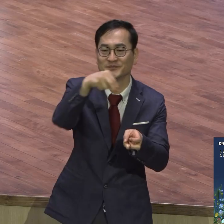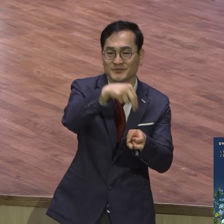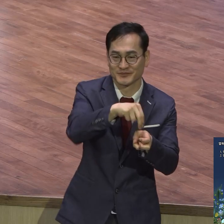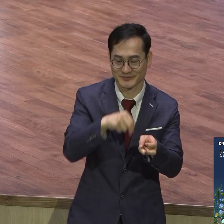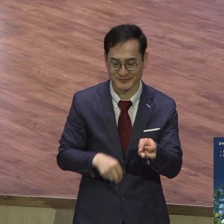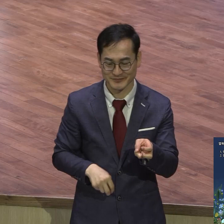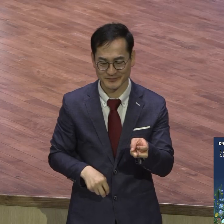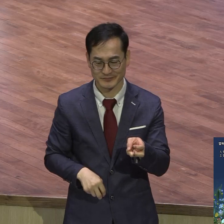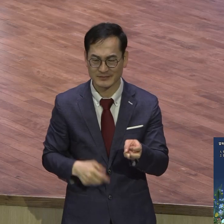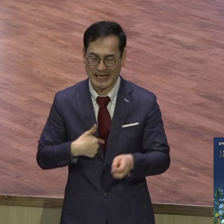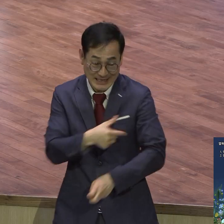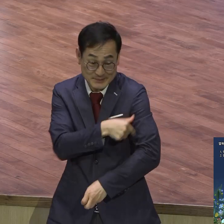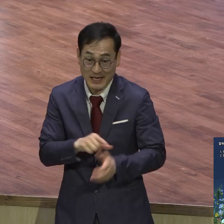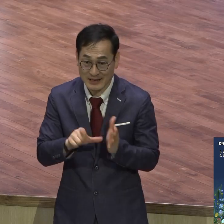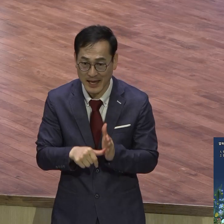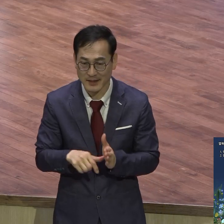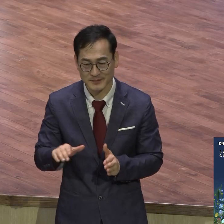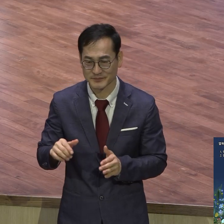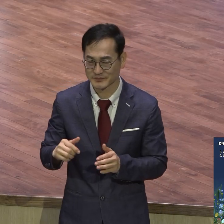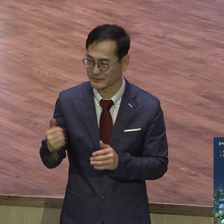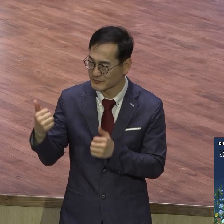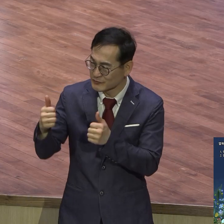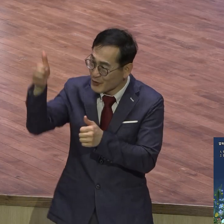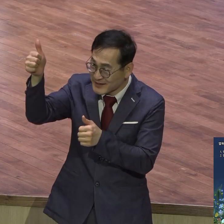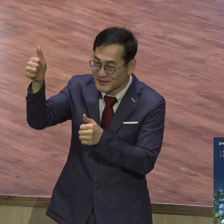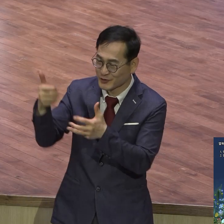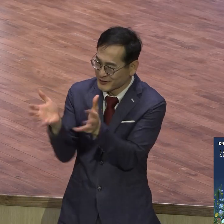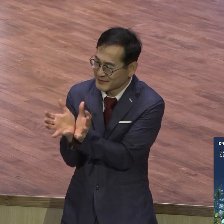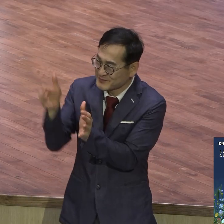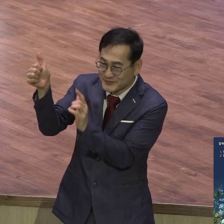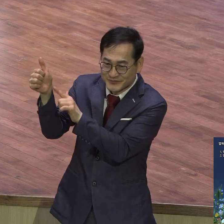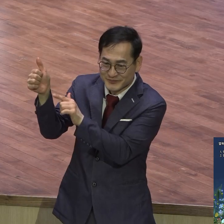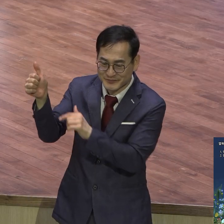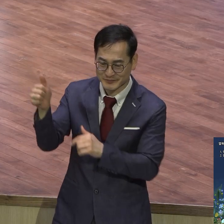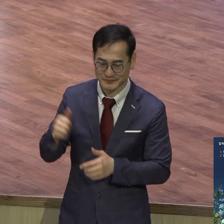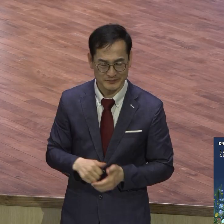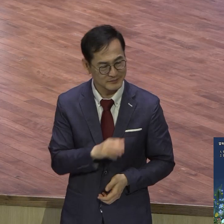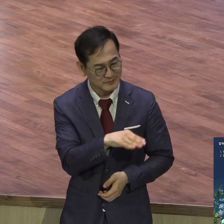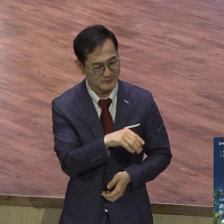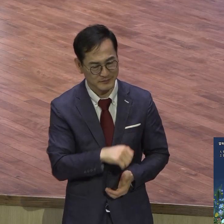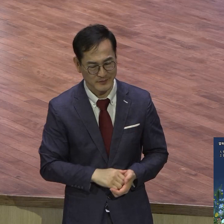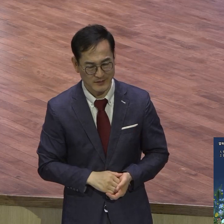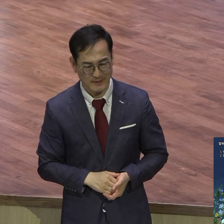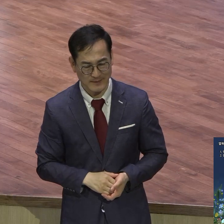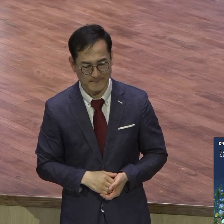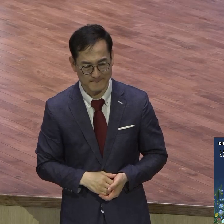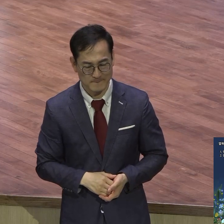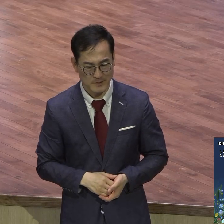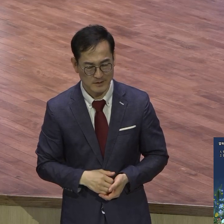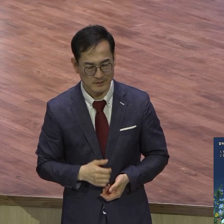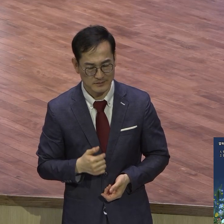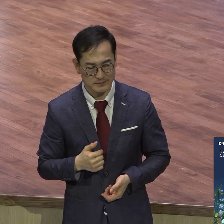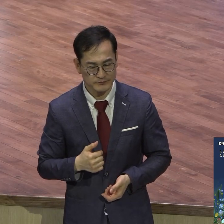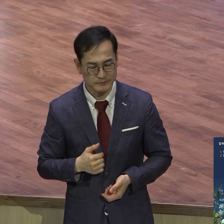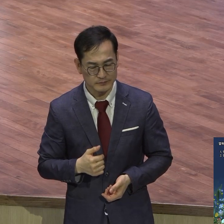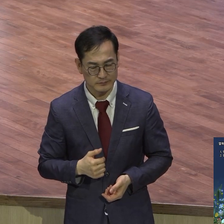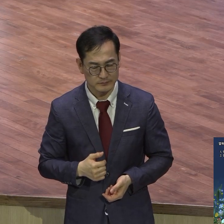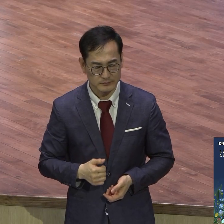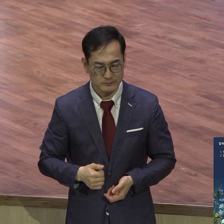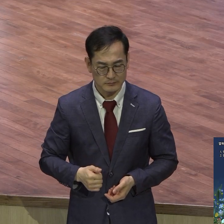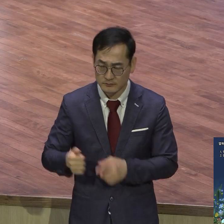내보고 그때 집사 때입니다. 집사님 가만 회장님이 정의 회장이니까 한번 보시고 내가 할 거니까 한번 보시고 다